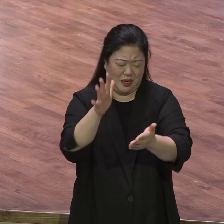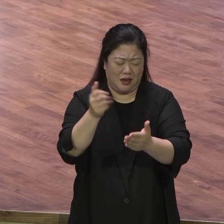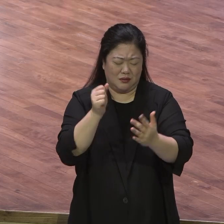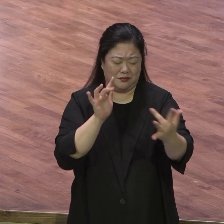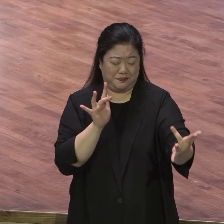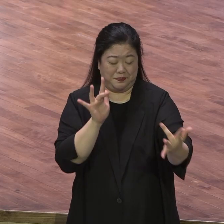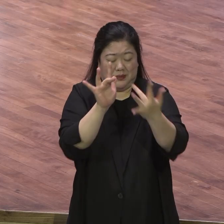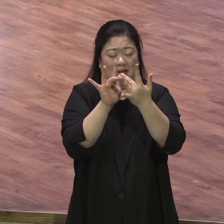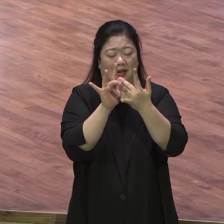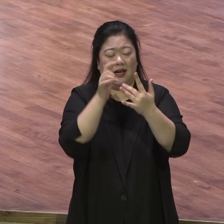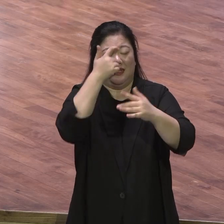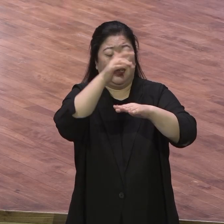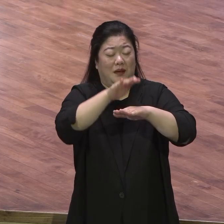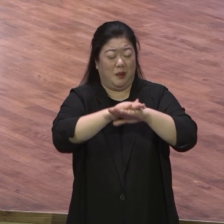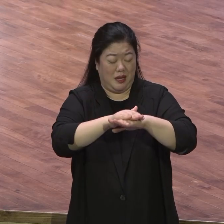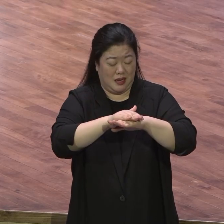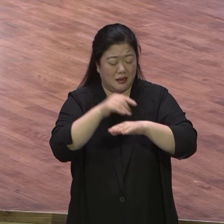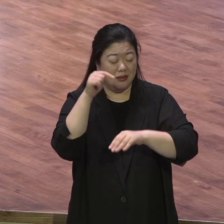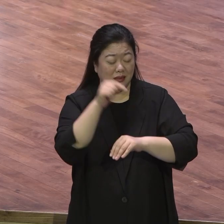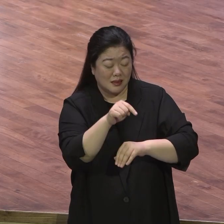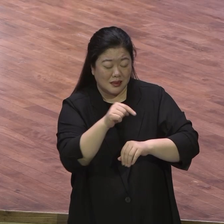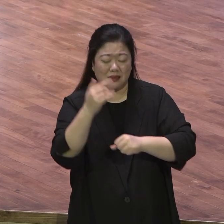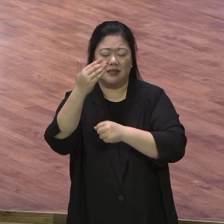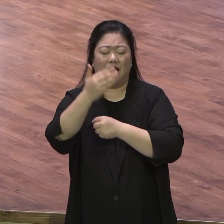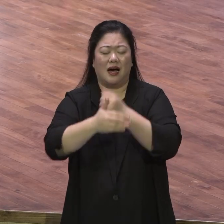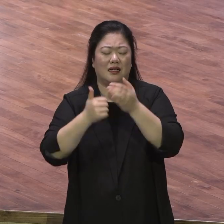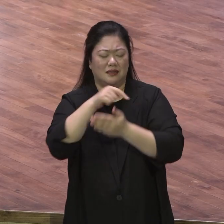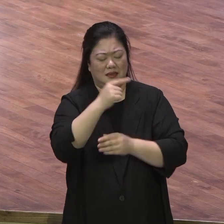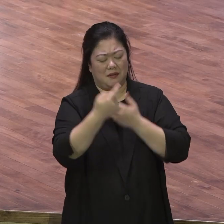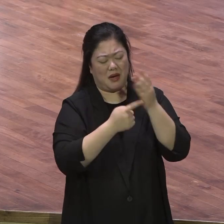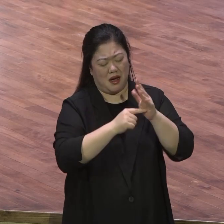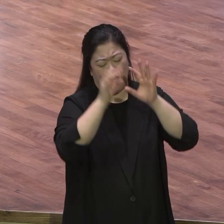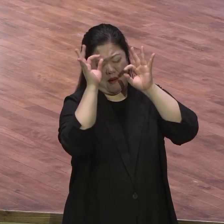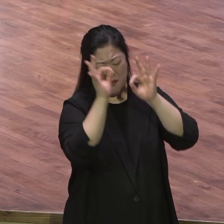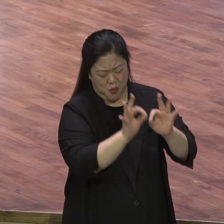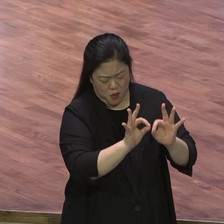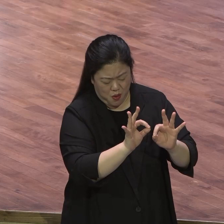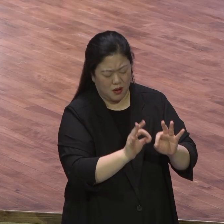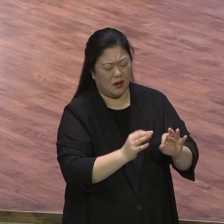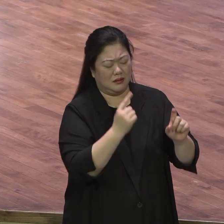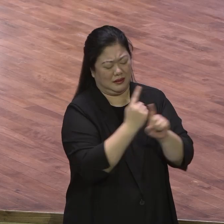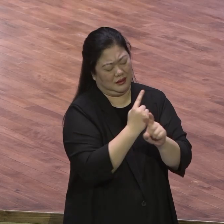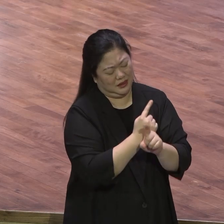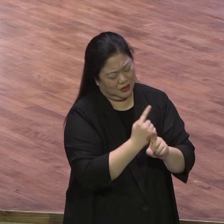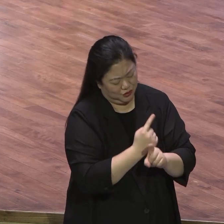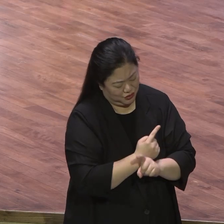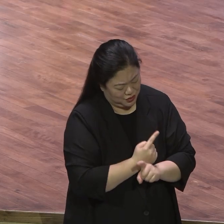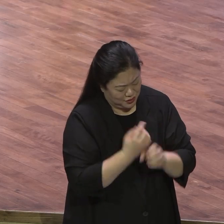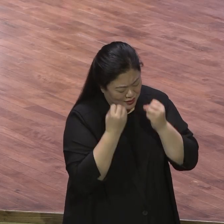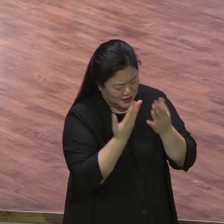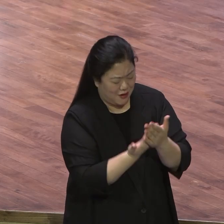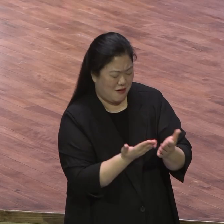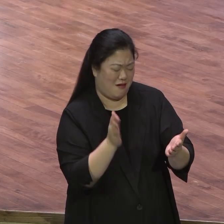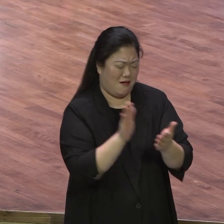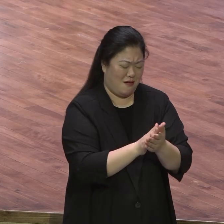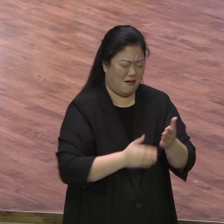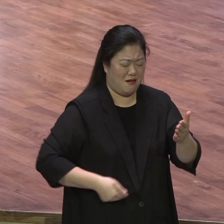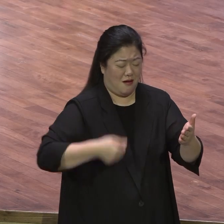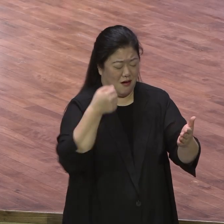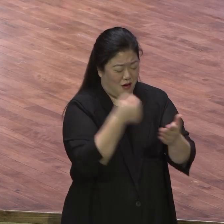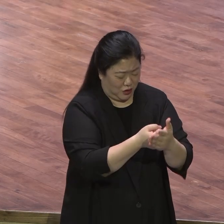심령들 중심 보시는 주님께서 이들을 치료하시고 이들을 새롭게 하시고 이렇게 새로운 결단을 하시고 새로운